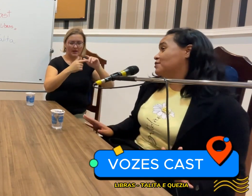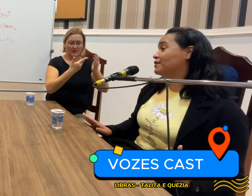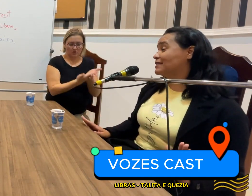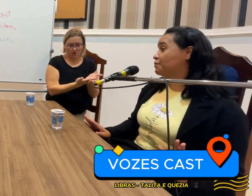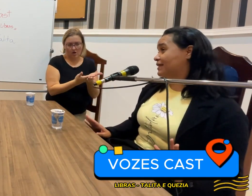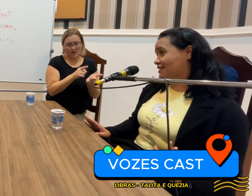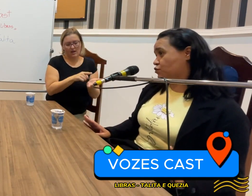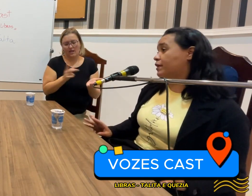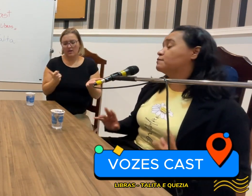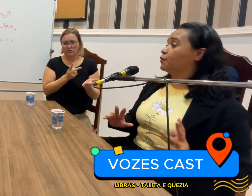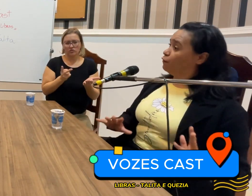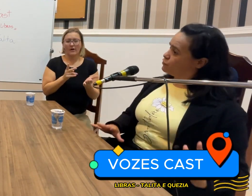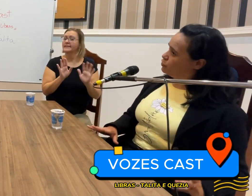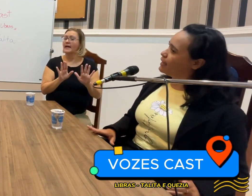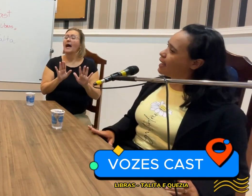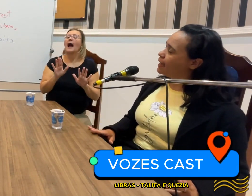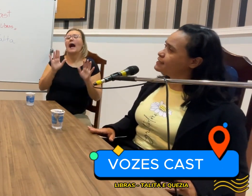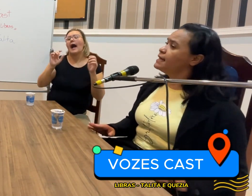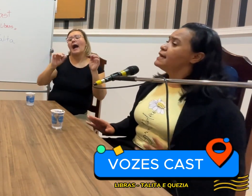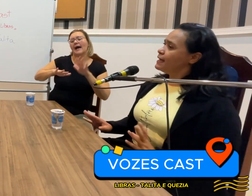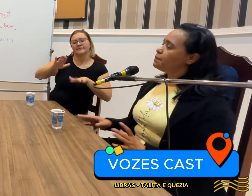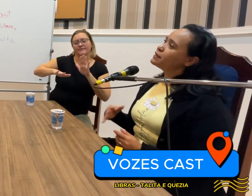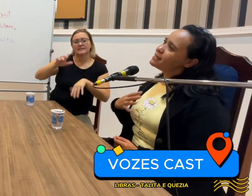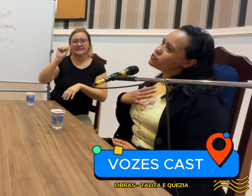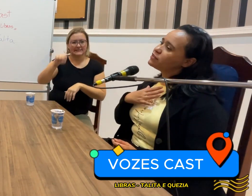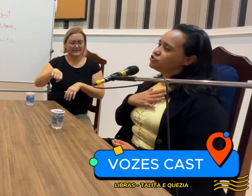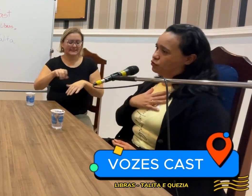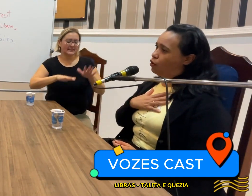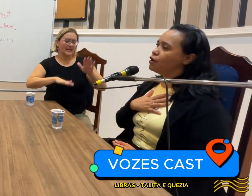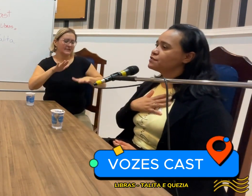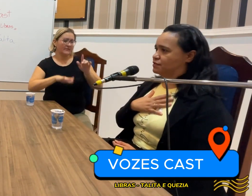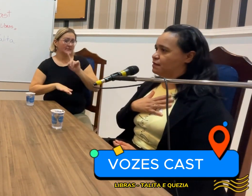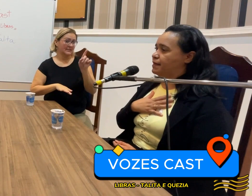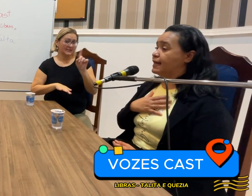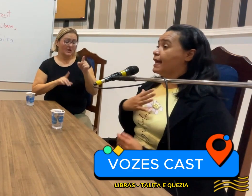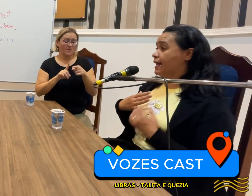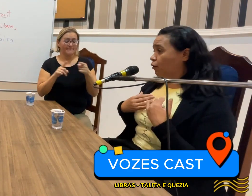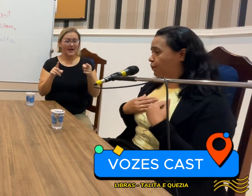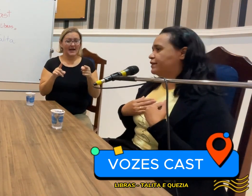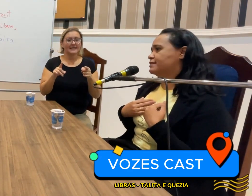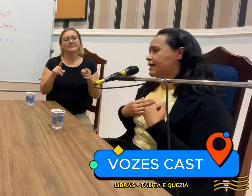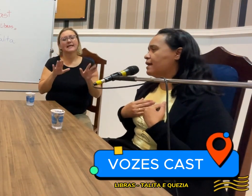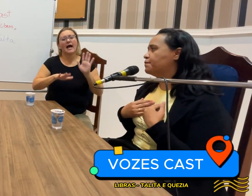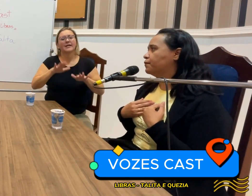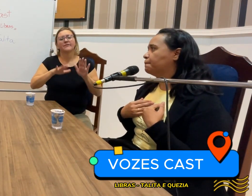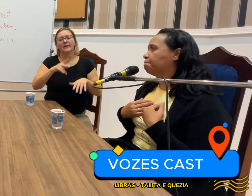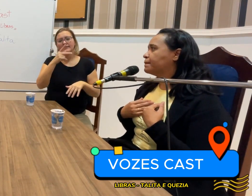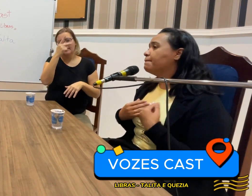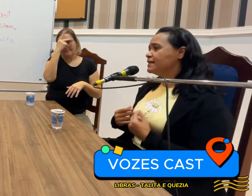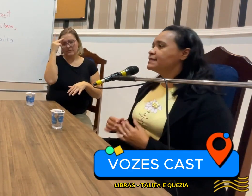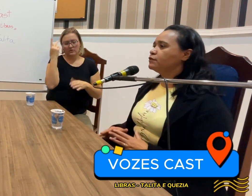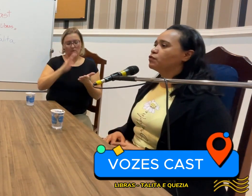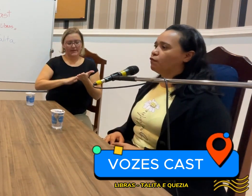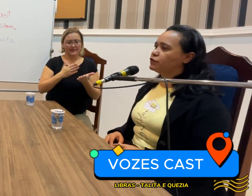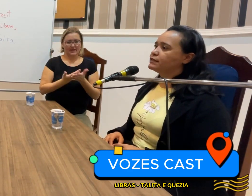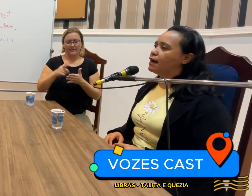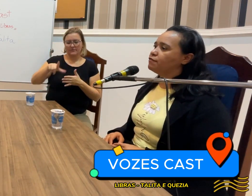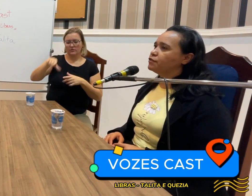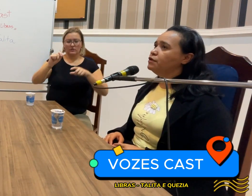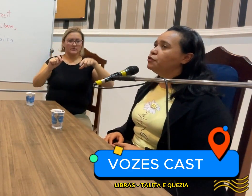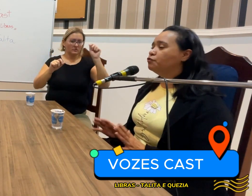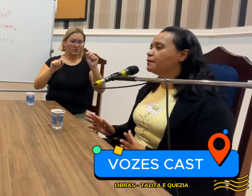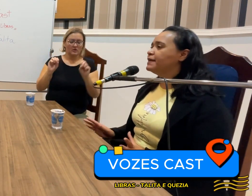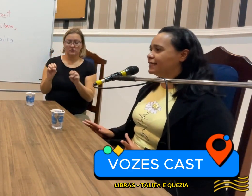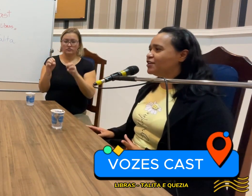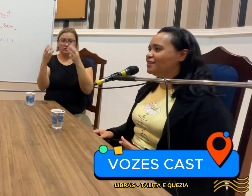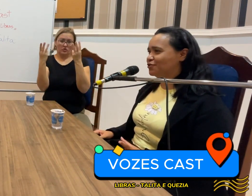Por questões profissionais e por questões de gosto também. Eu, por exemplo, me sinto